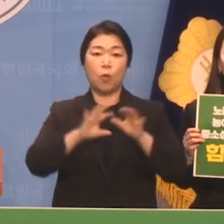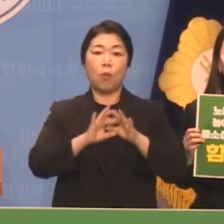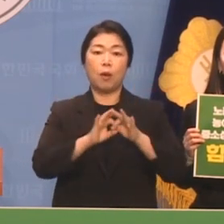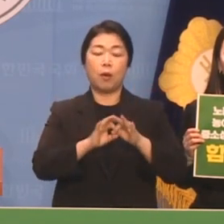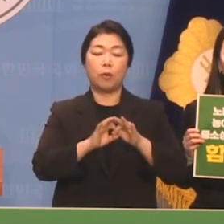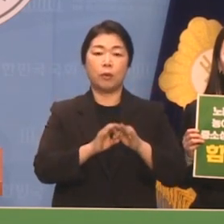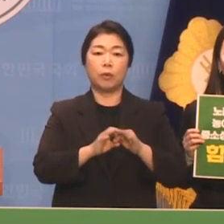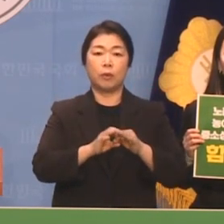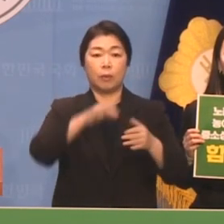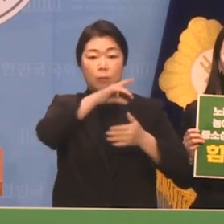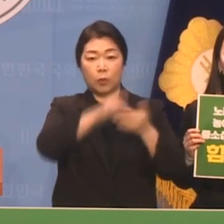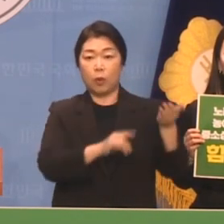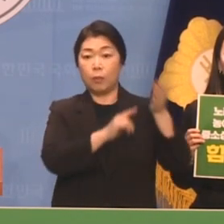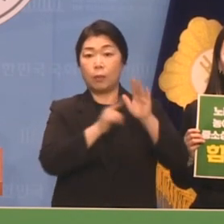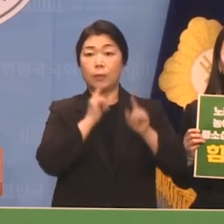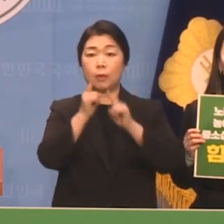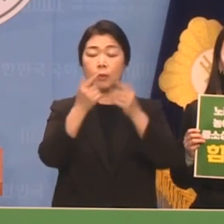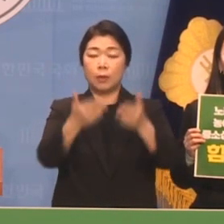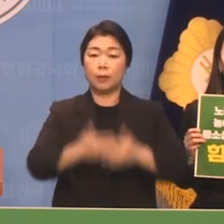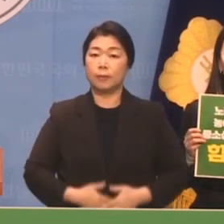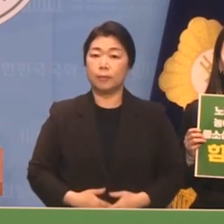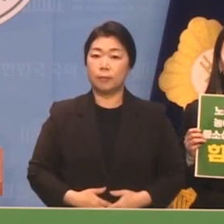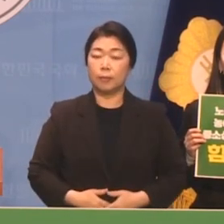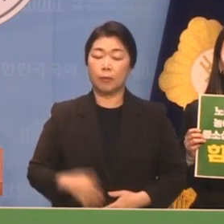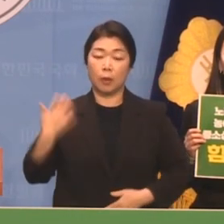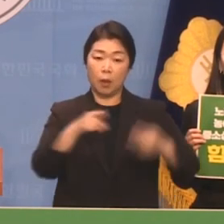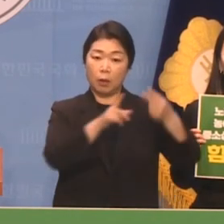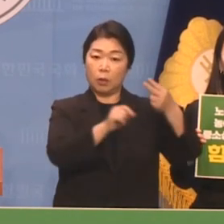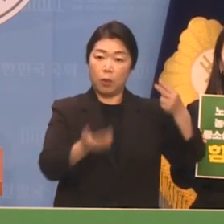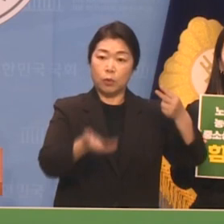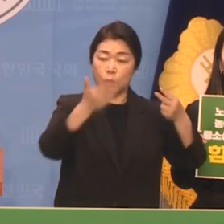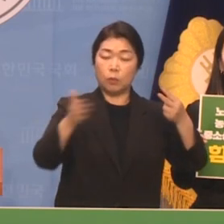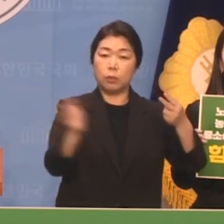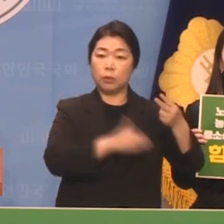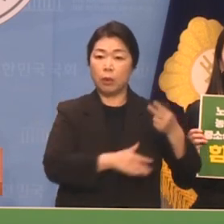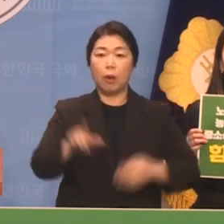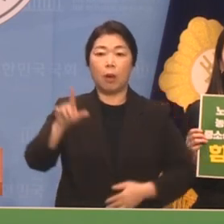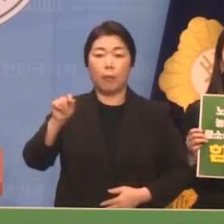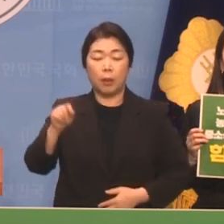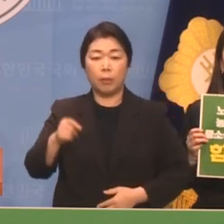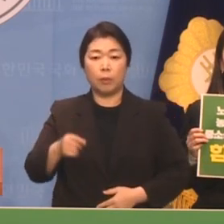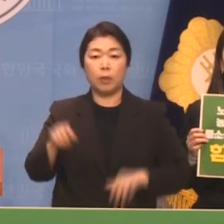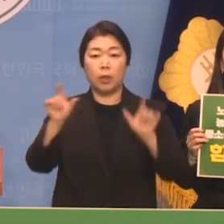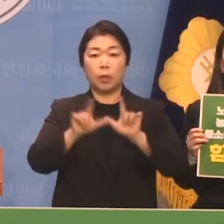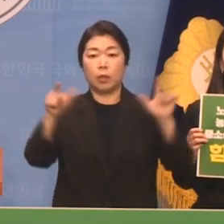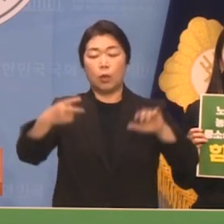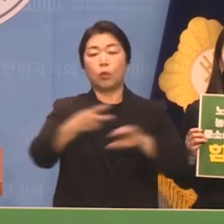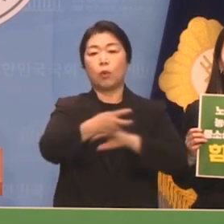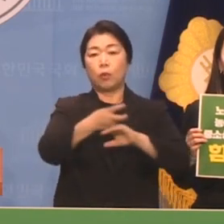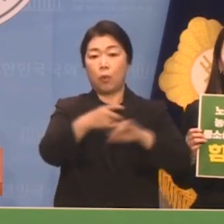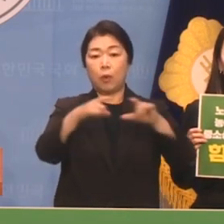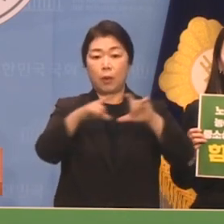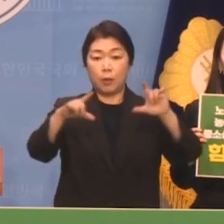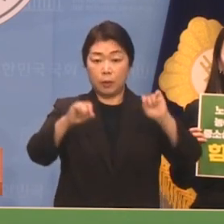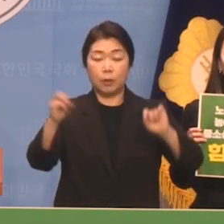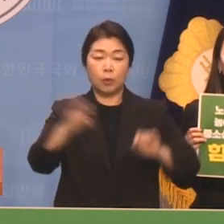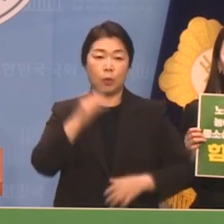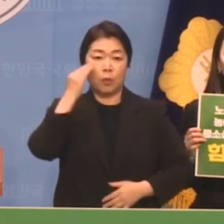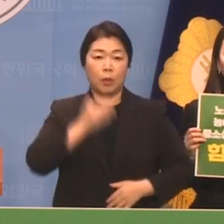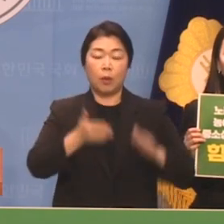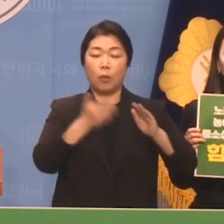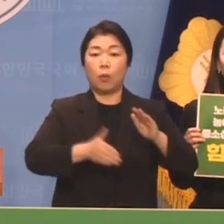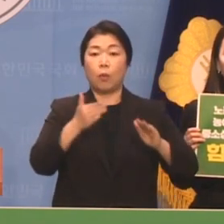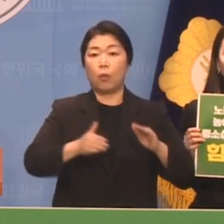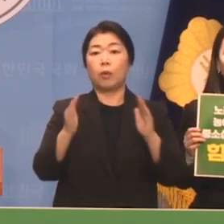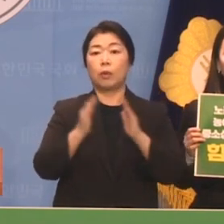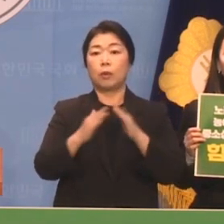공개합니다. 녹색정의당은 지난 2월 초부터 1만 원 기후교통 패스, 녹색 공공임대주택 100만 호